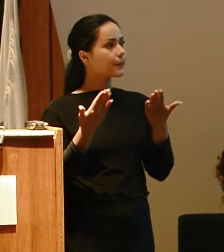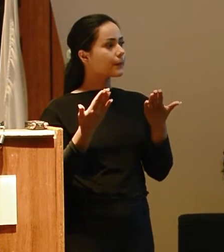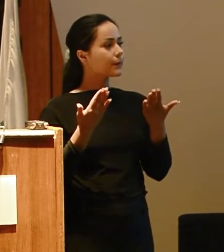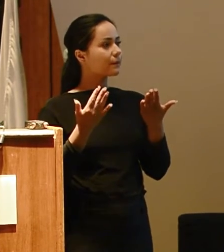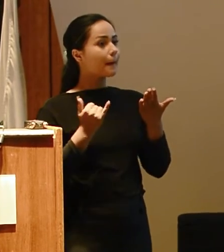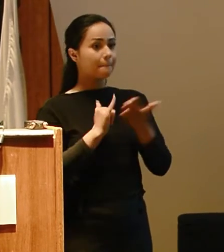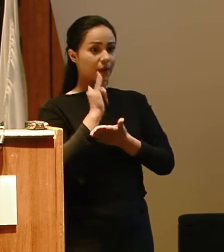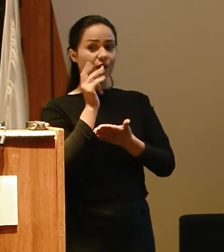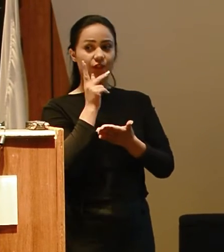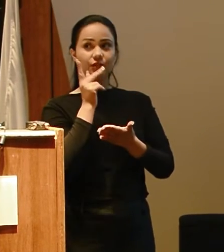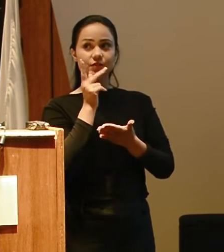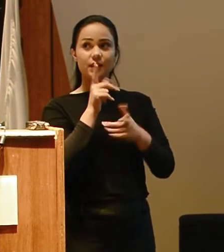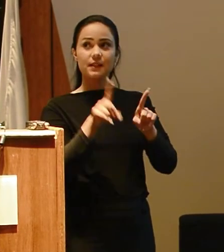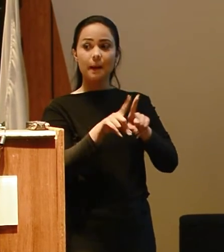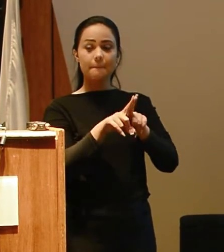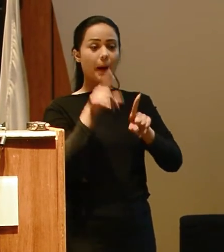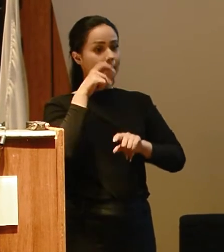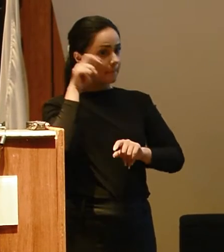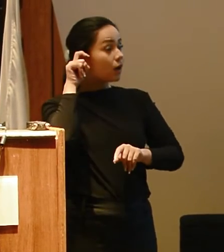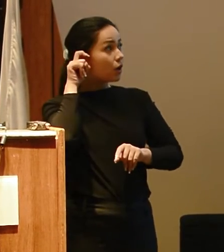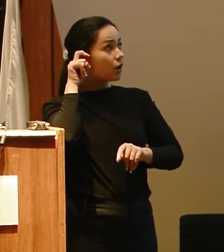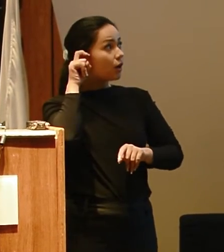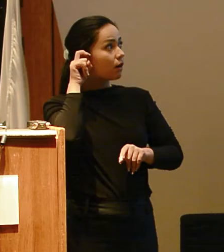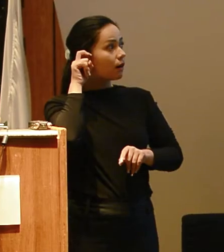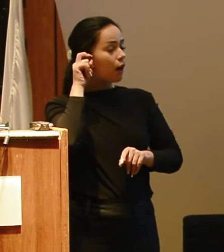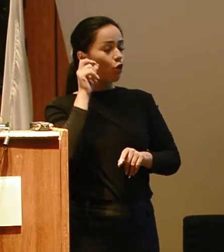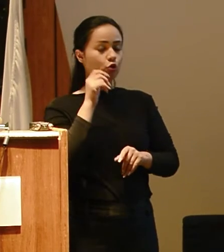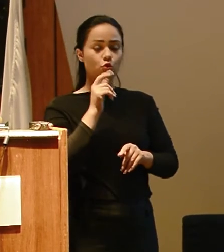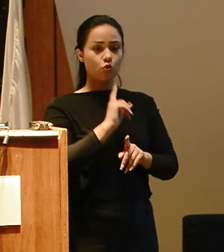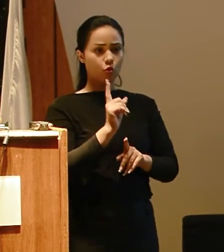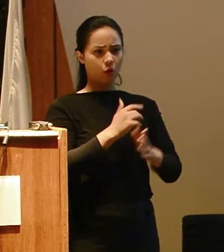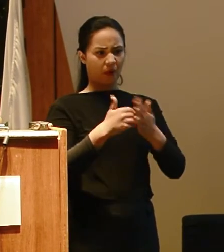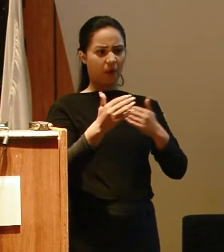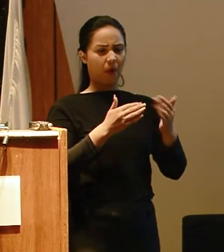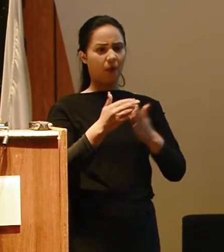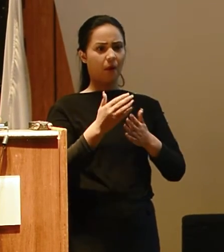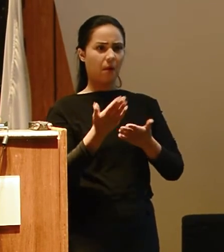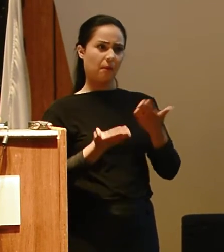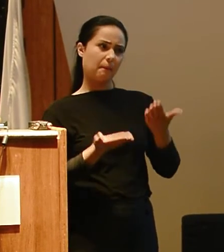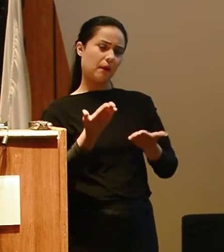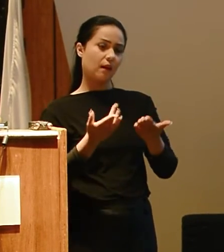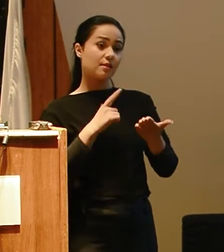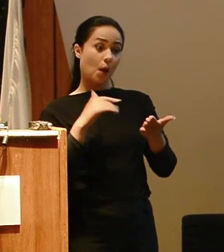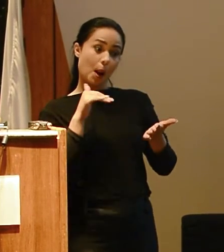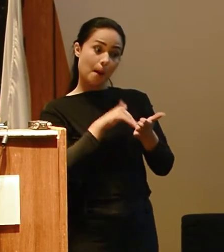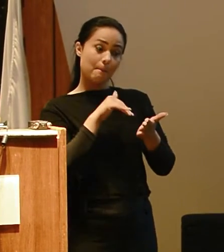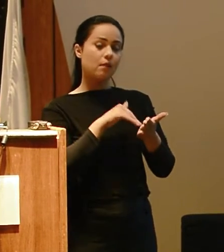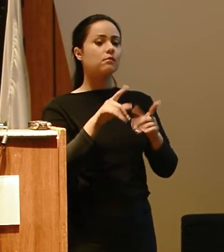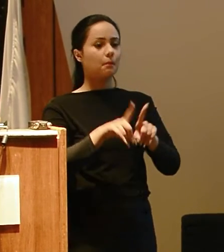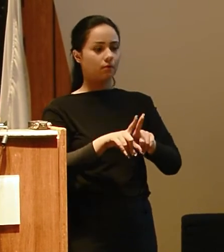É importante falar também que essas próteses não servem para qualquer média, né? Limiar, tem um limite